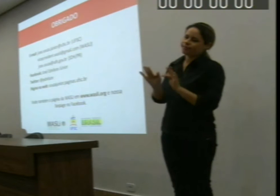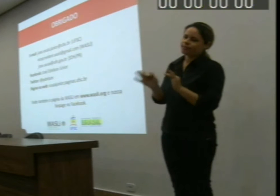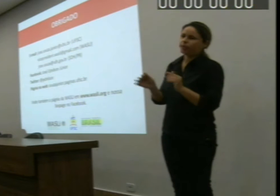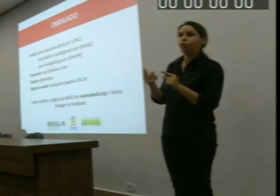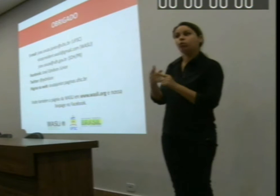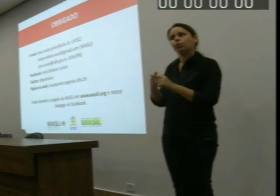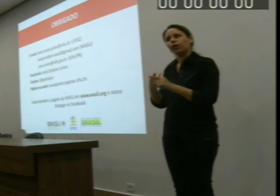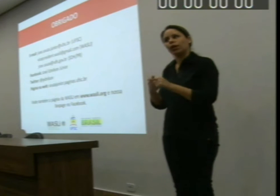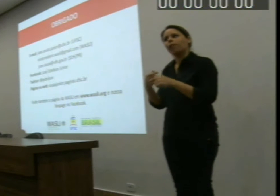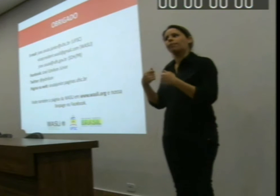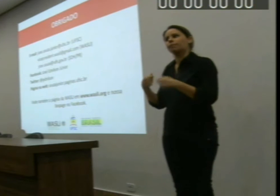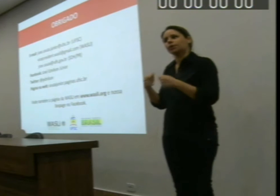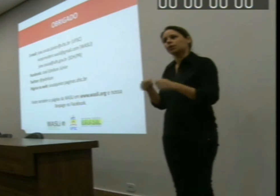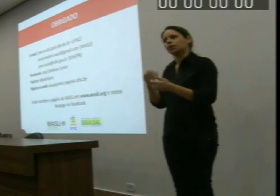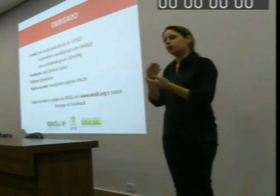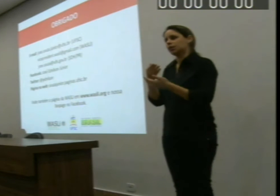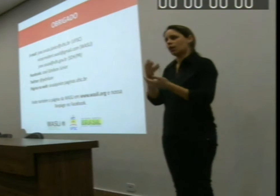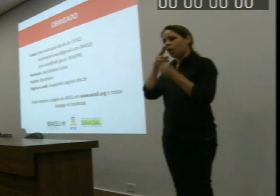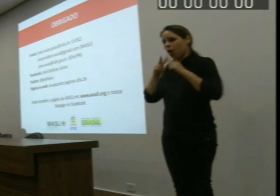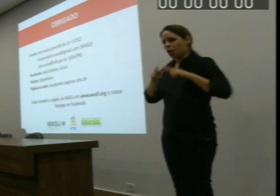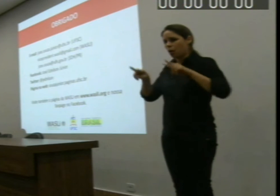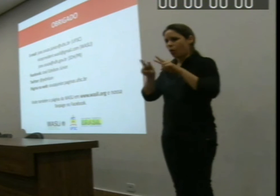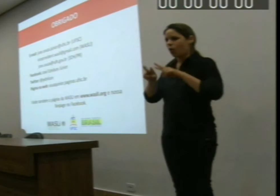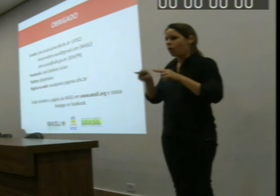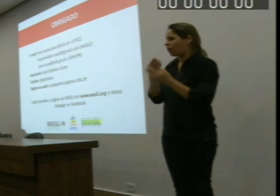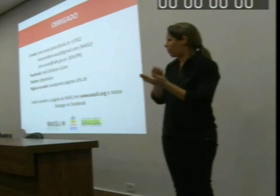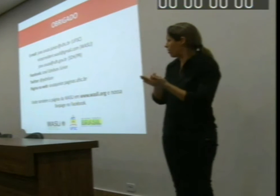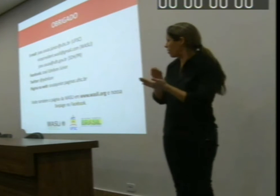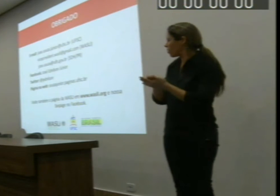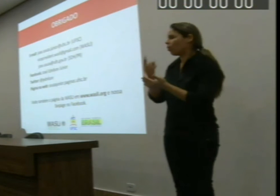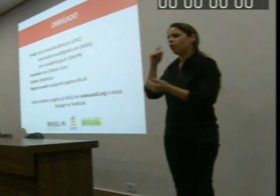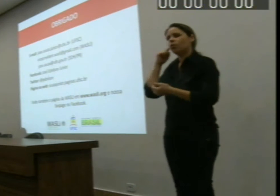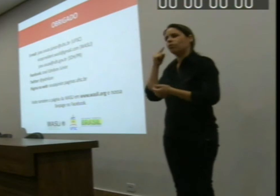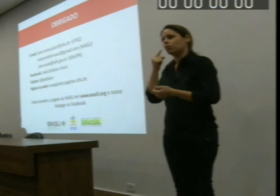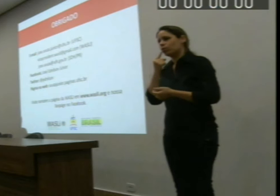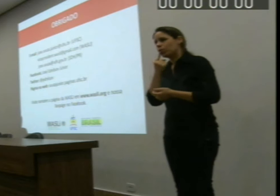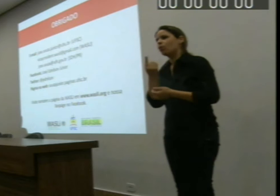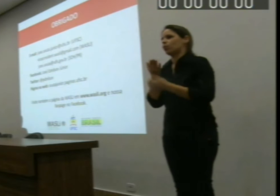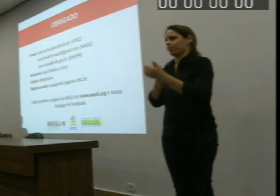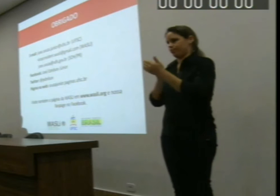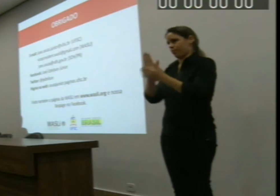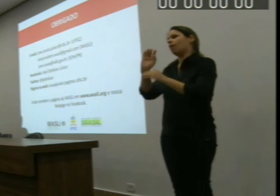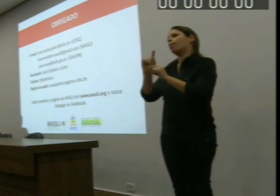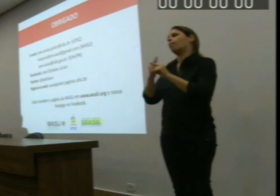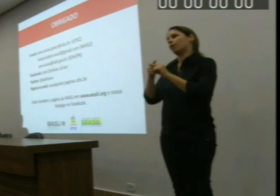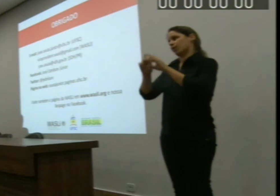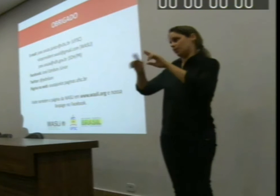surdos das pessoas surdas ela se torna mais complexa ainda porque tem as suas